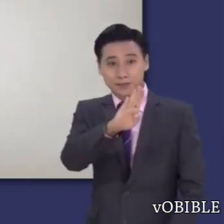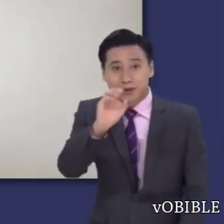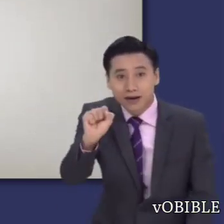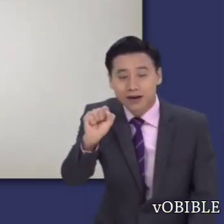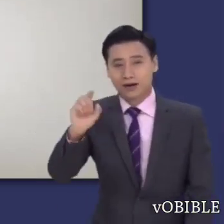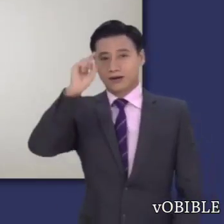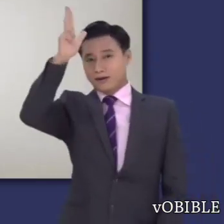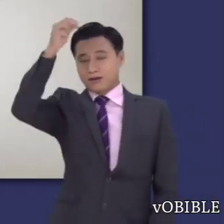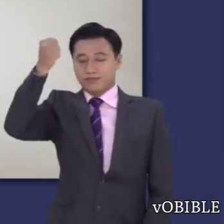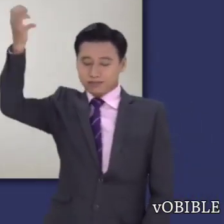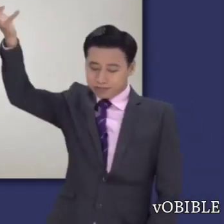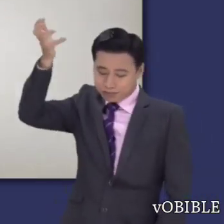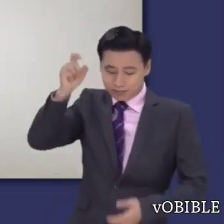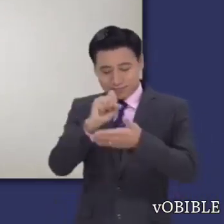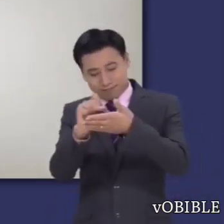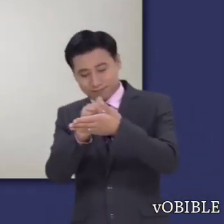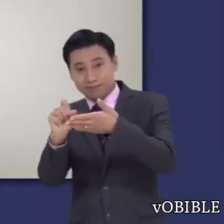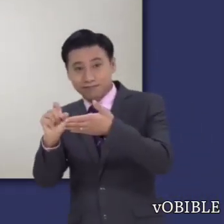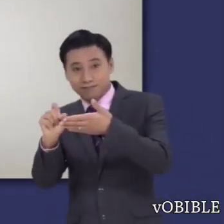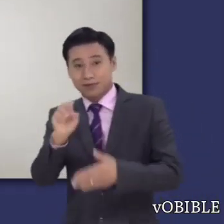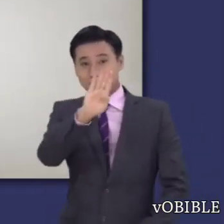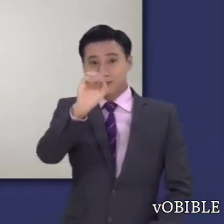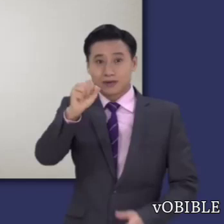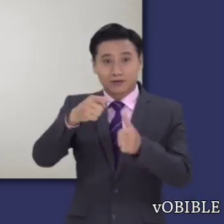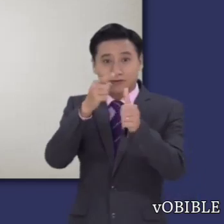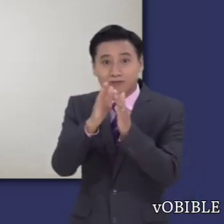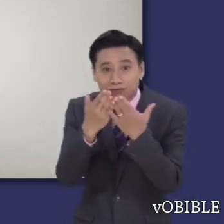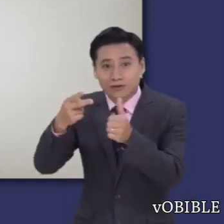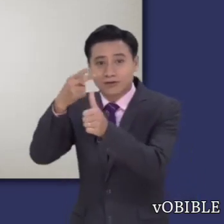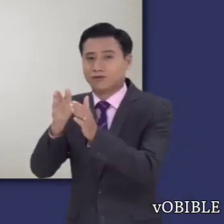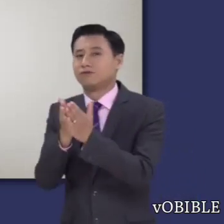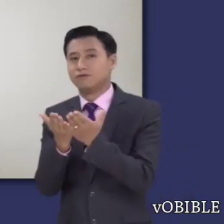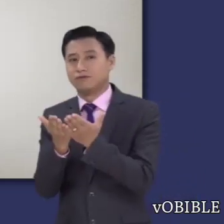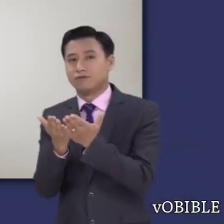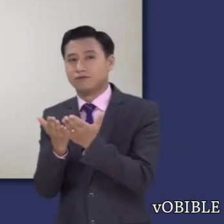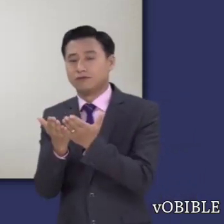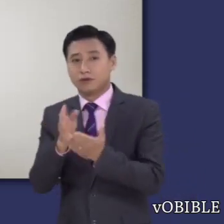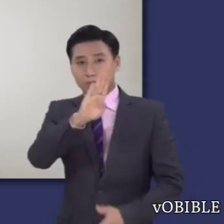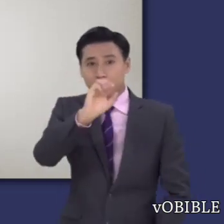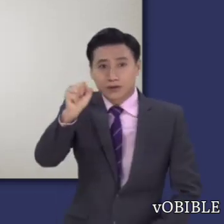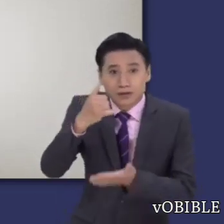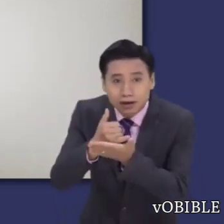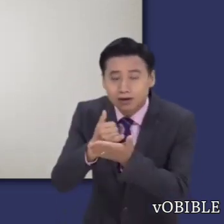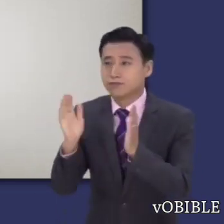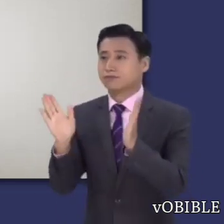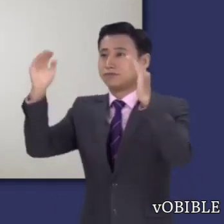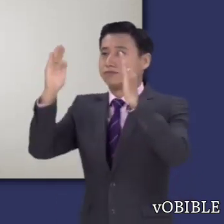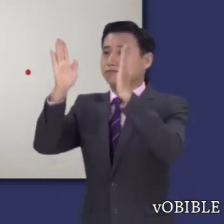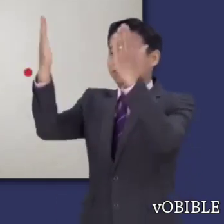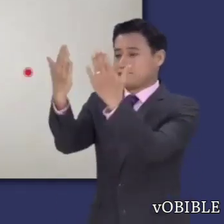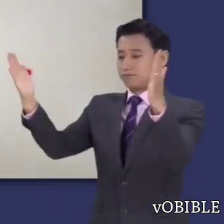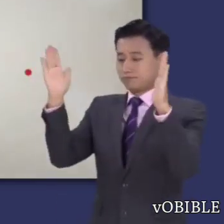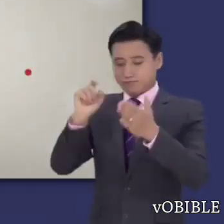使徒彼得指出，彼得前书和后书这两封受上帝启示的书信是由他写的。他在巴